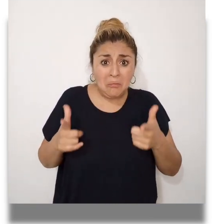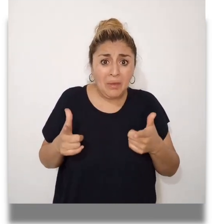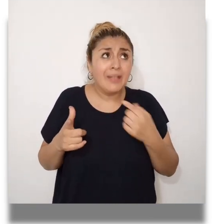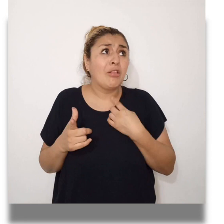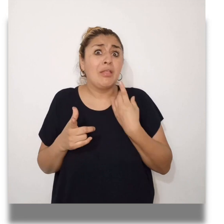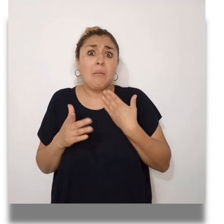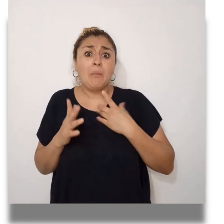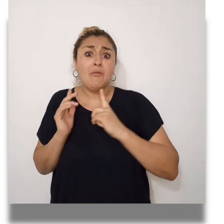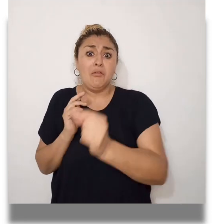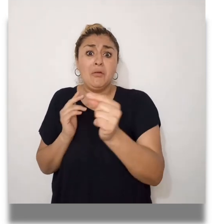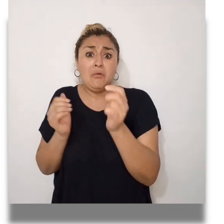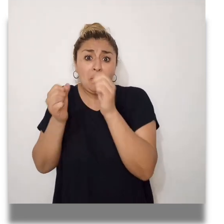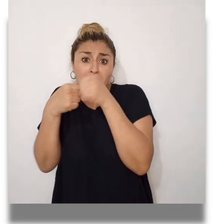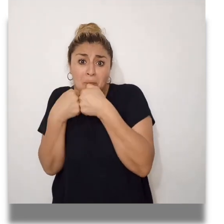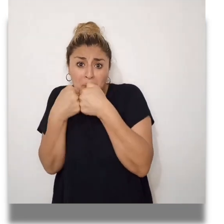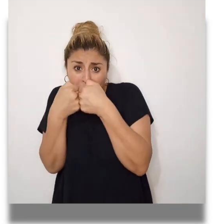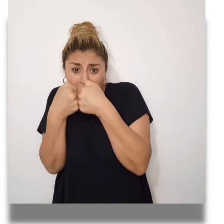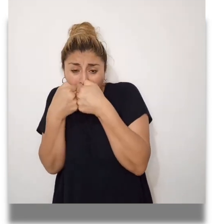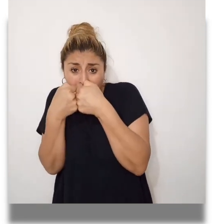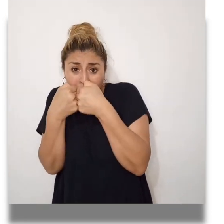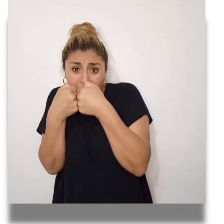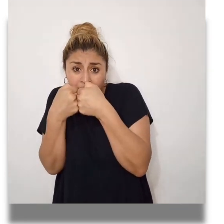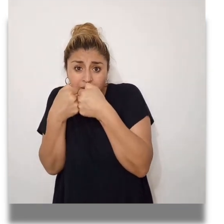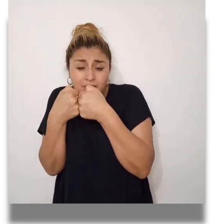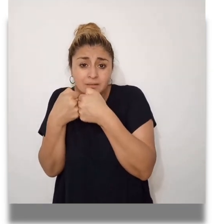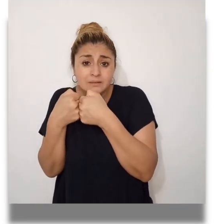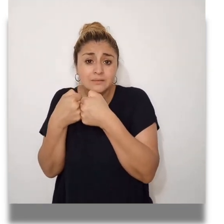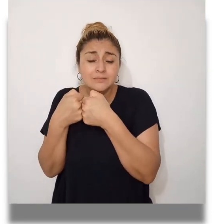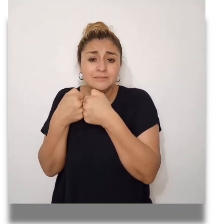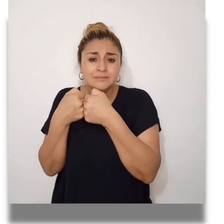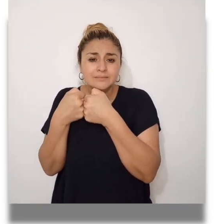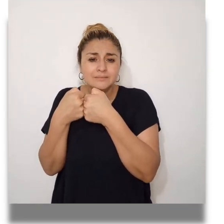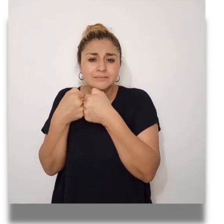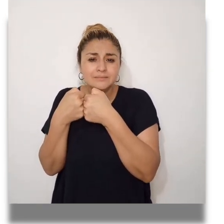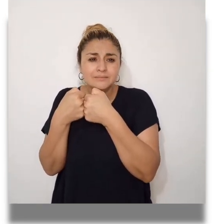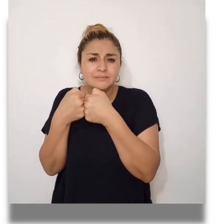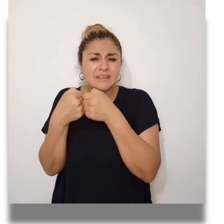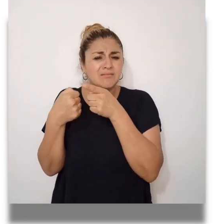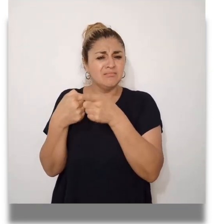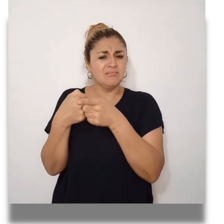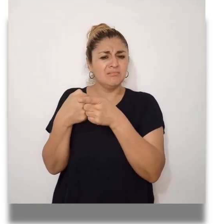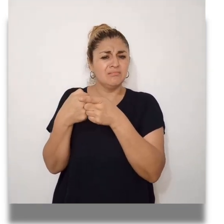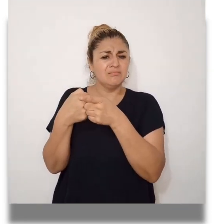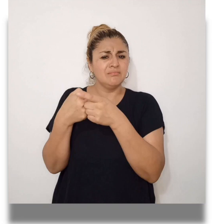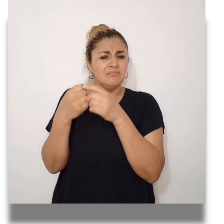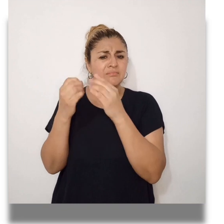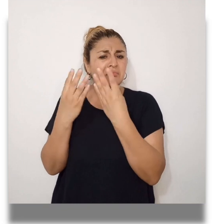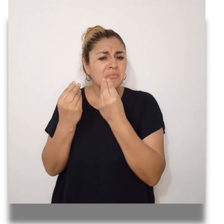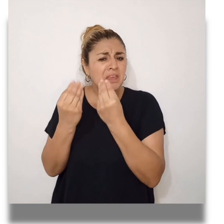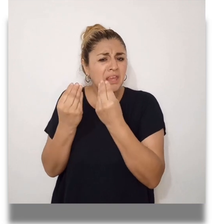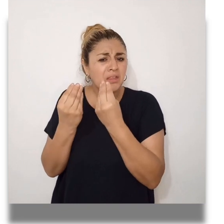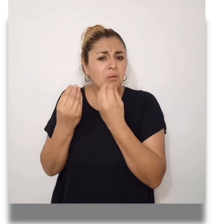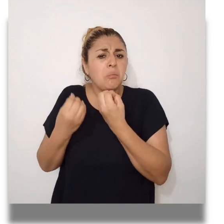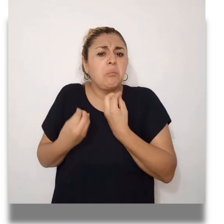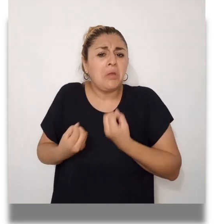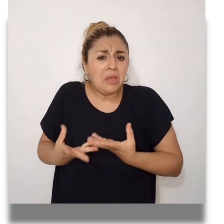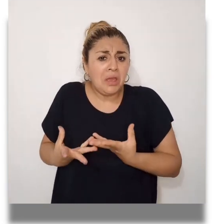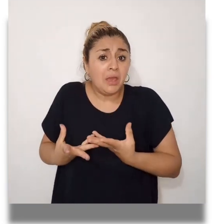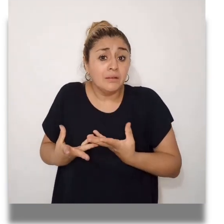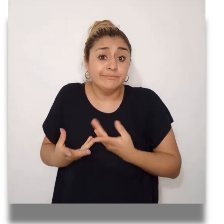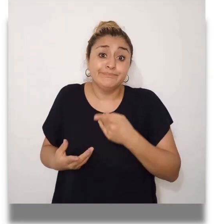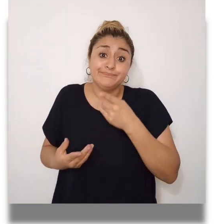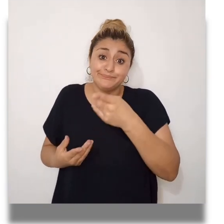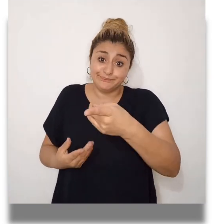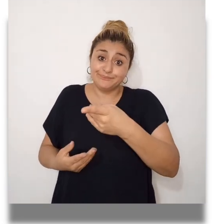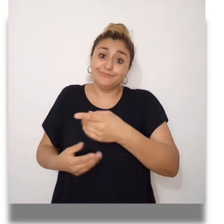escondí. Et la peur à cause de son péché. Tuvo miedo a causa del pecado. Et